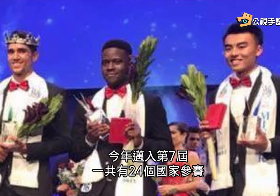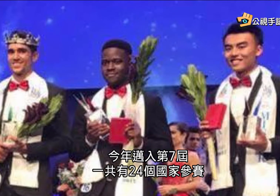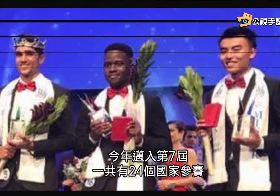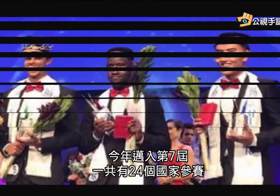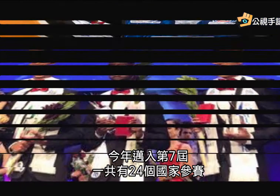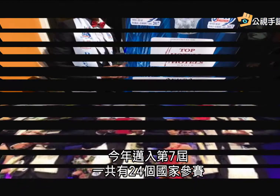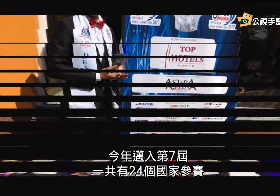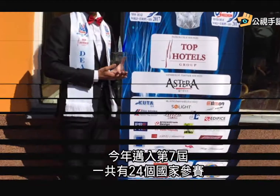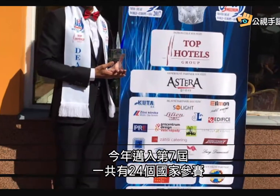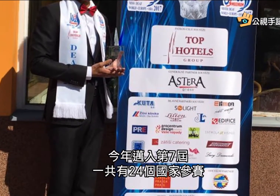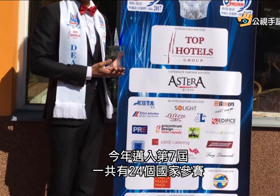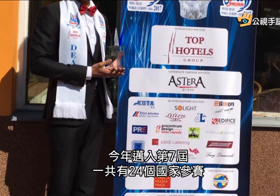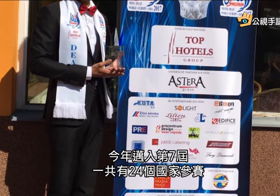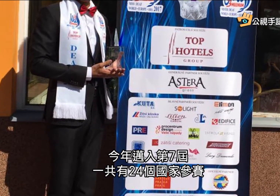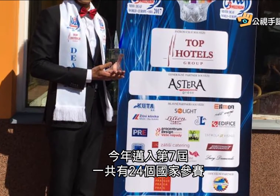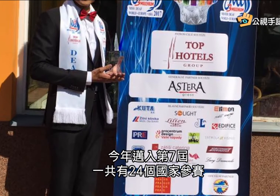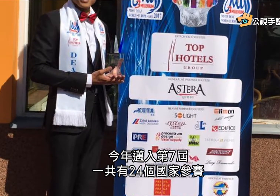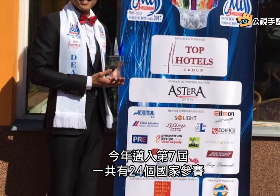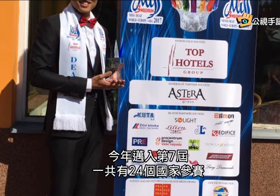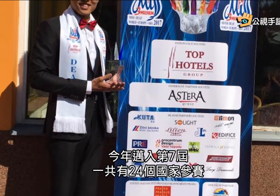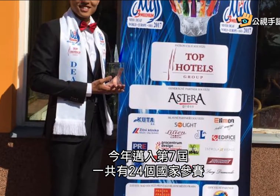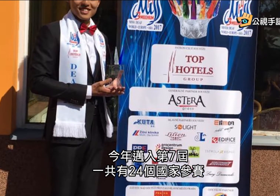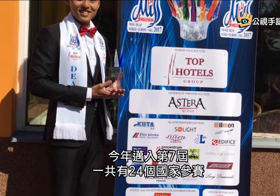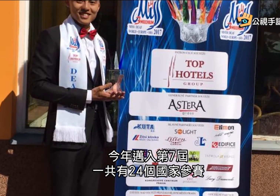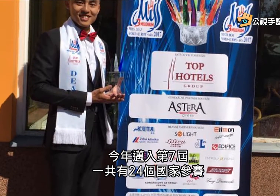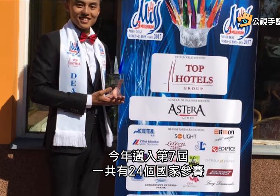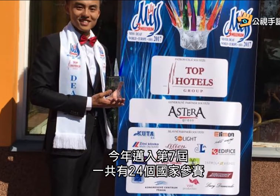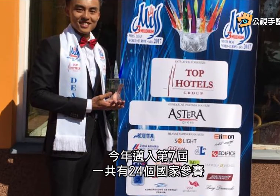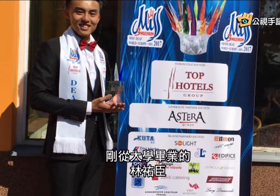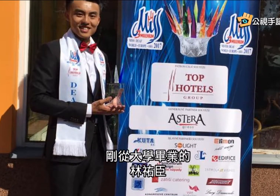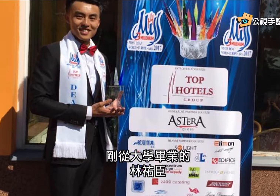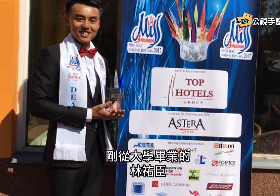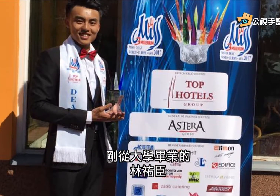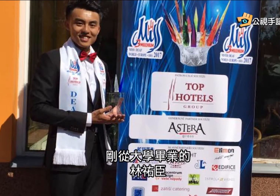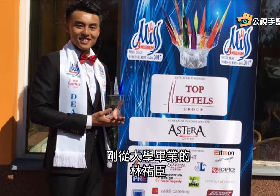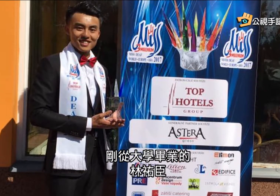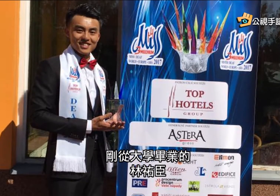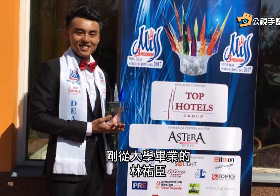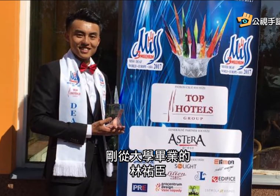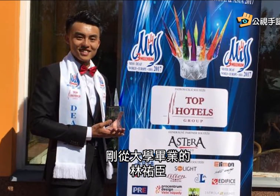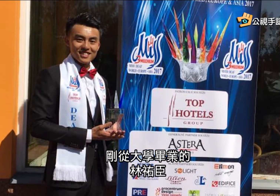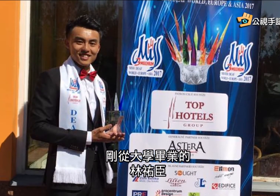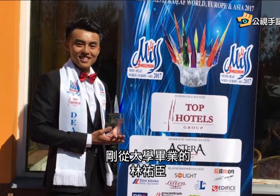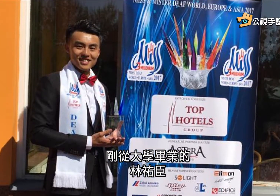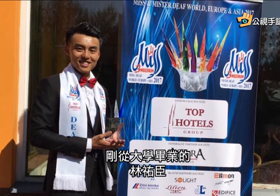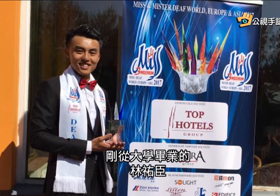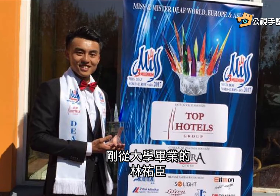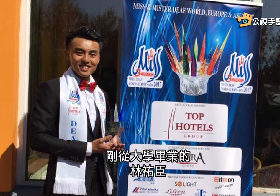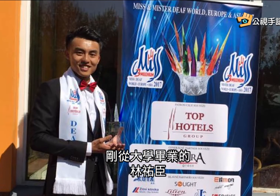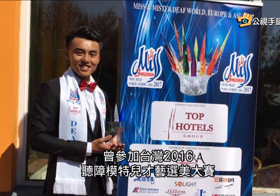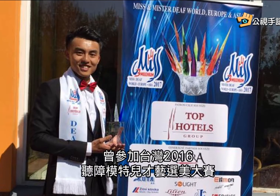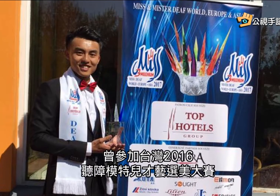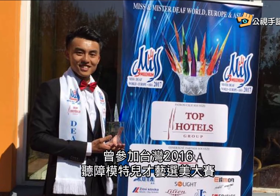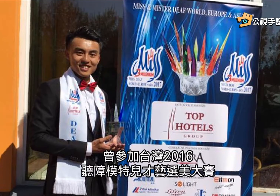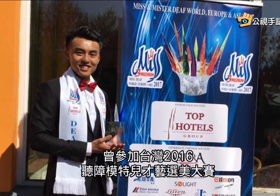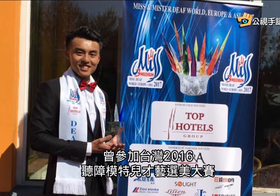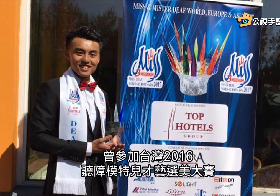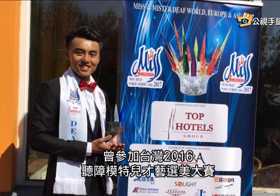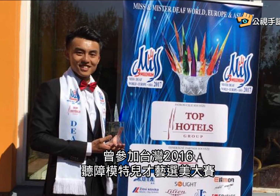第7届，一共有24个国家参赛。刚从大学毕业的林佑辰曾参加台湾2016听障模